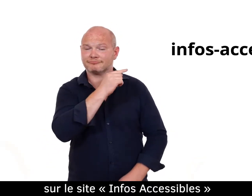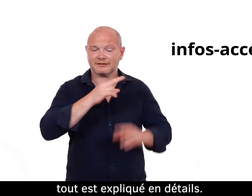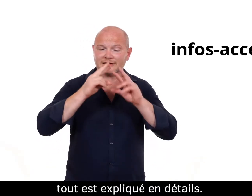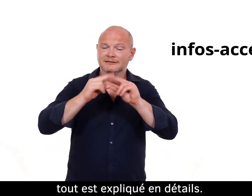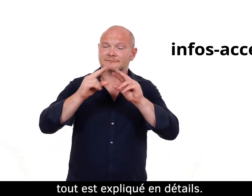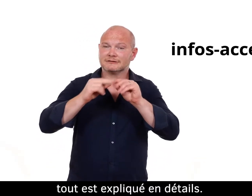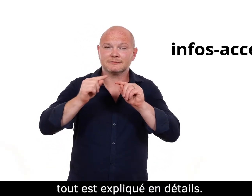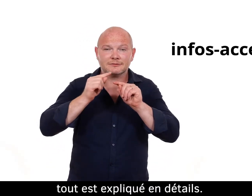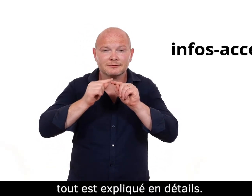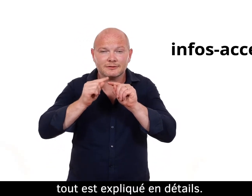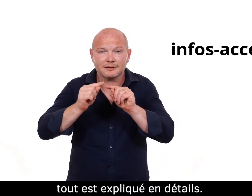tout est expliqué en détail.